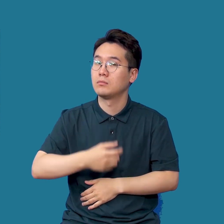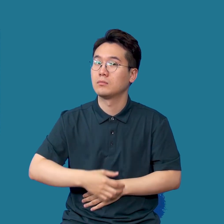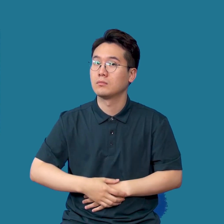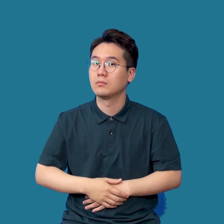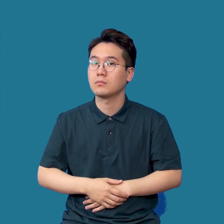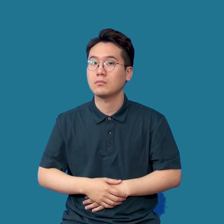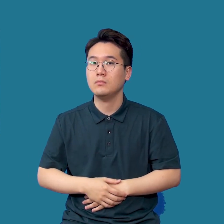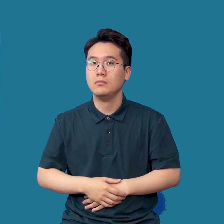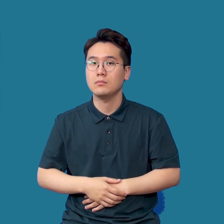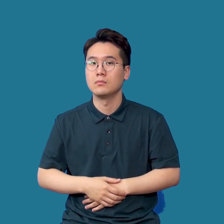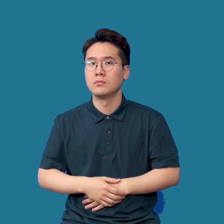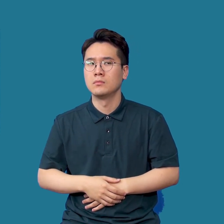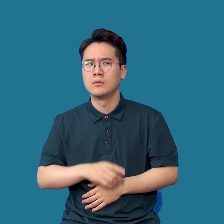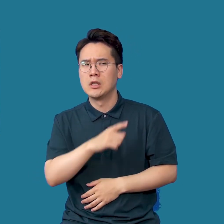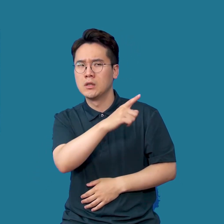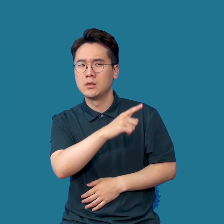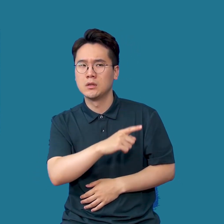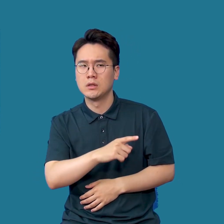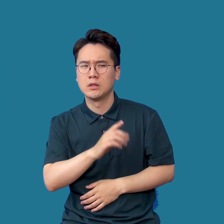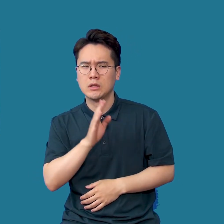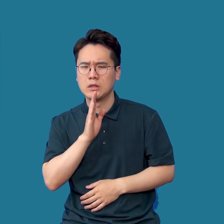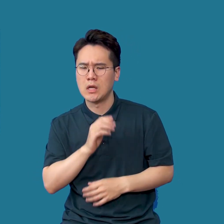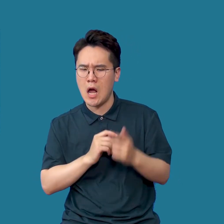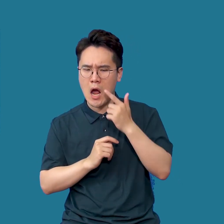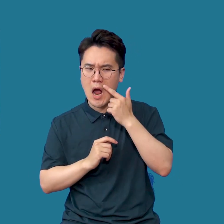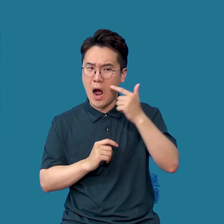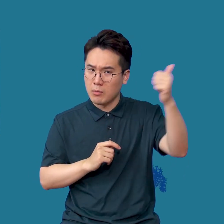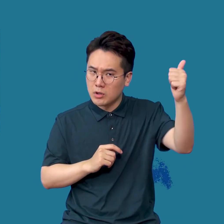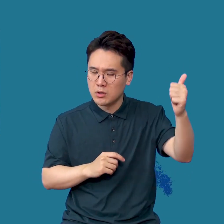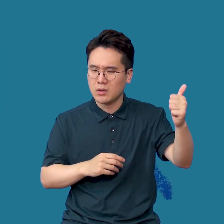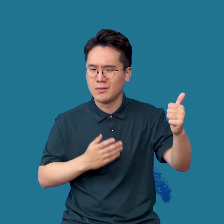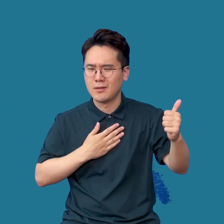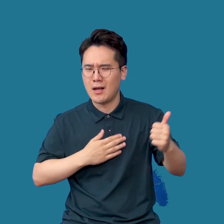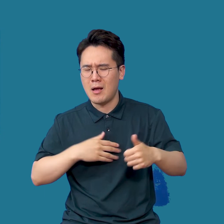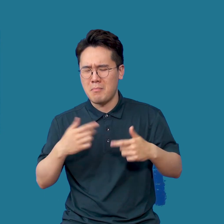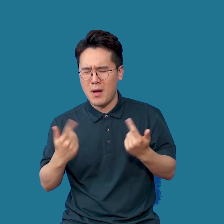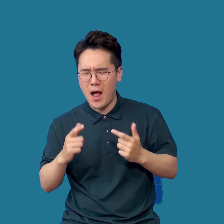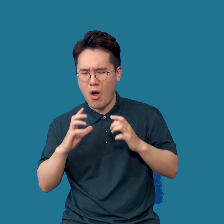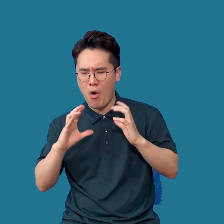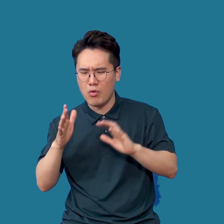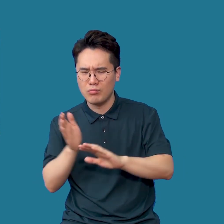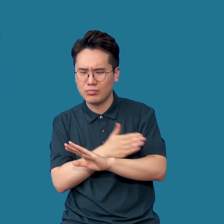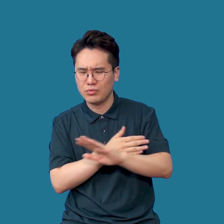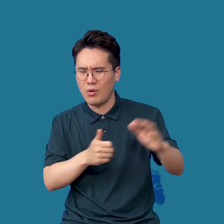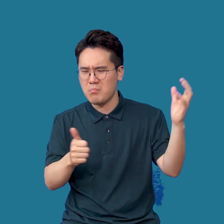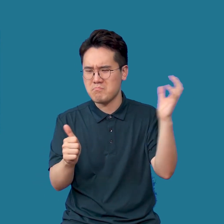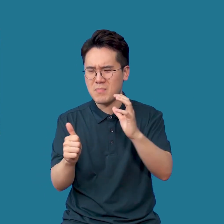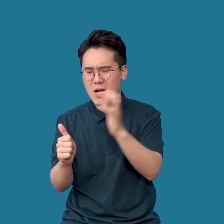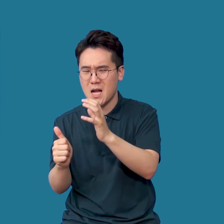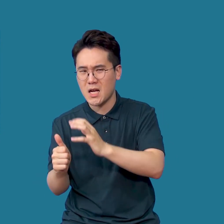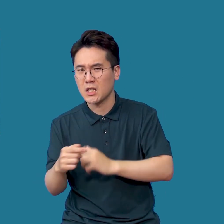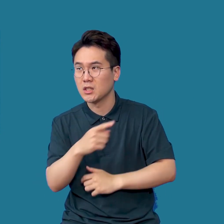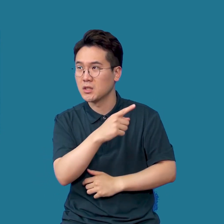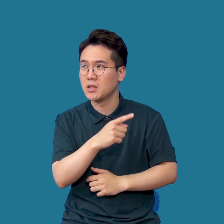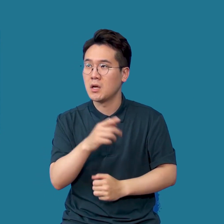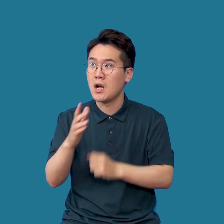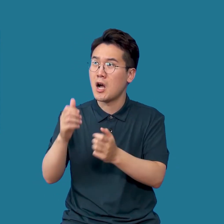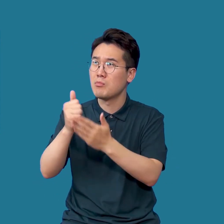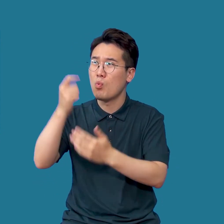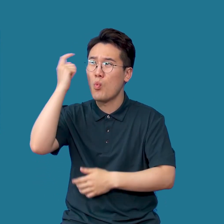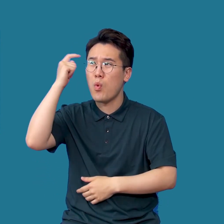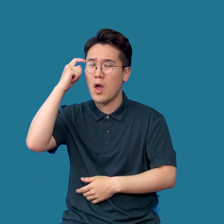아버지가 되어서 어떻게 그럴 수 있느냐고 비난을 쏟아내었습니다. 하나님은 또 그런 인간을 왜 보고만